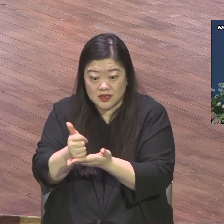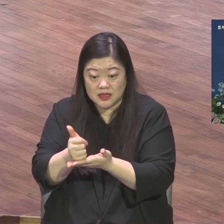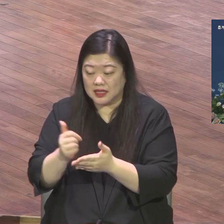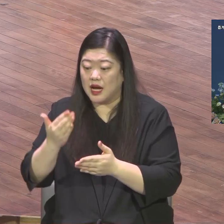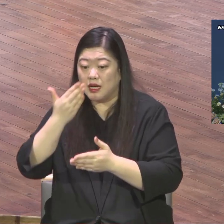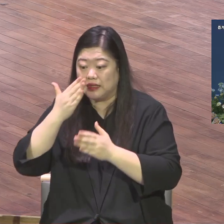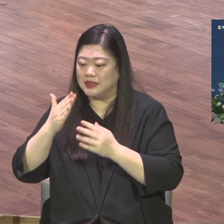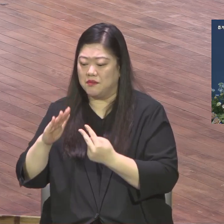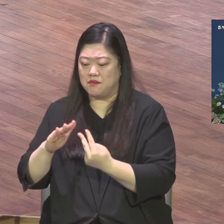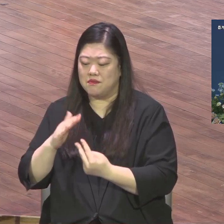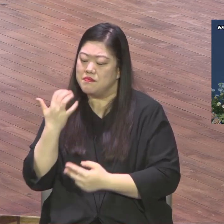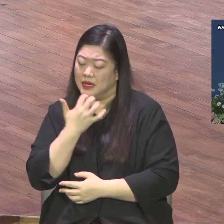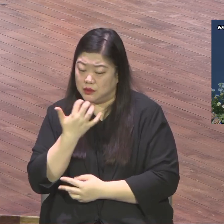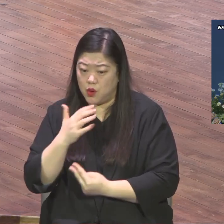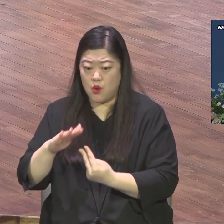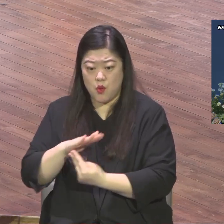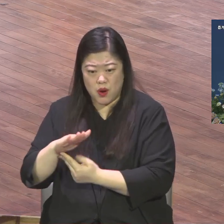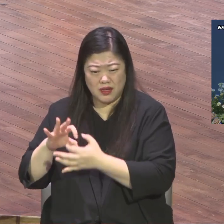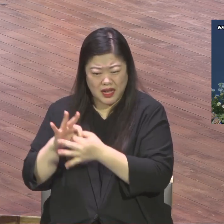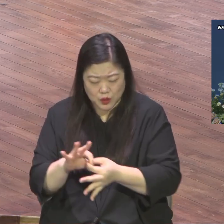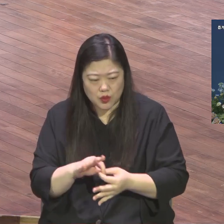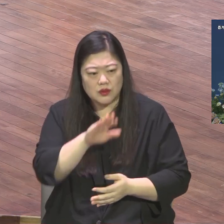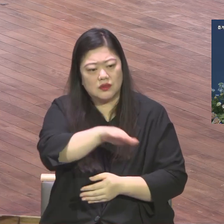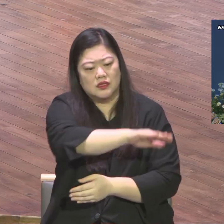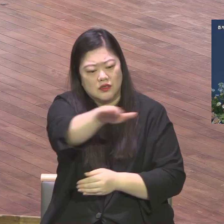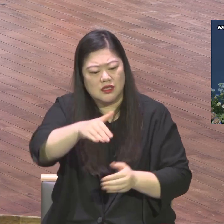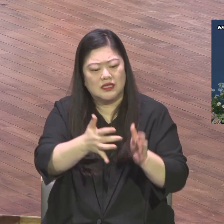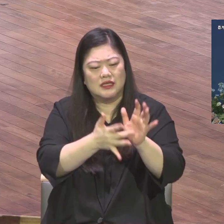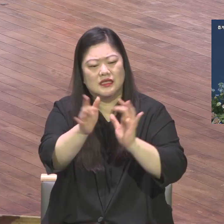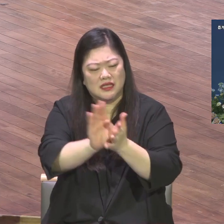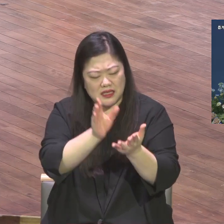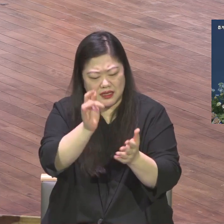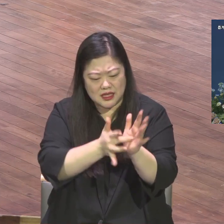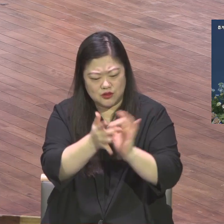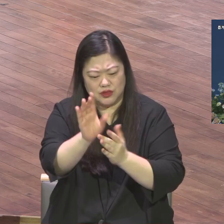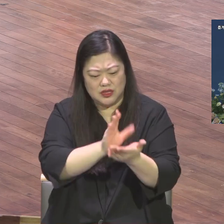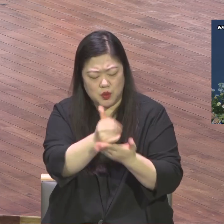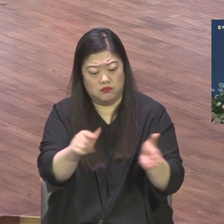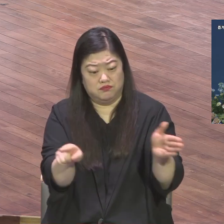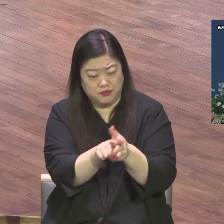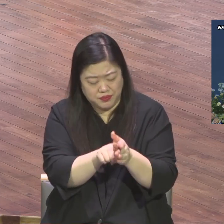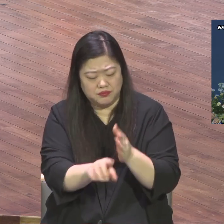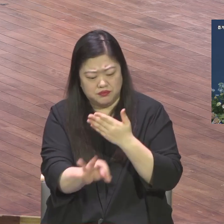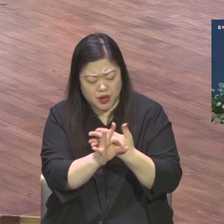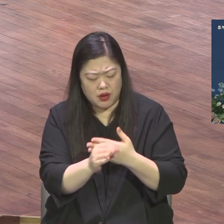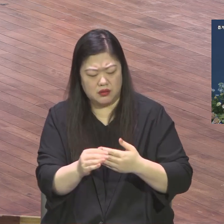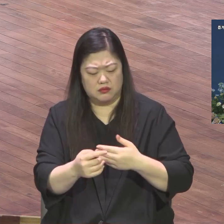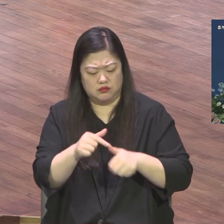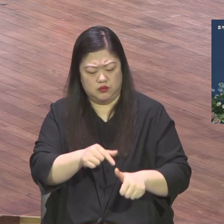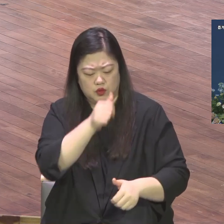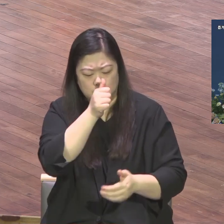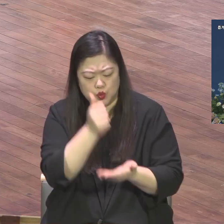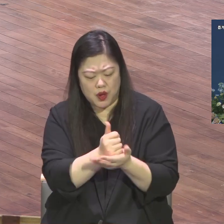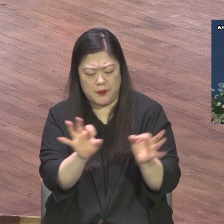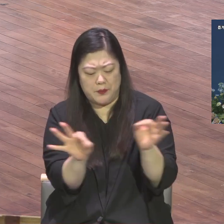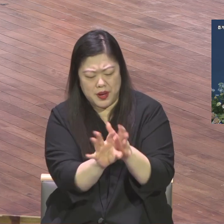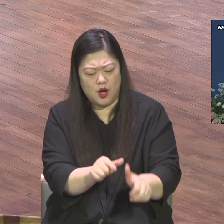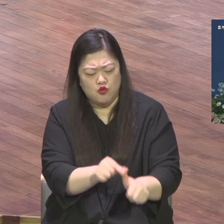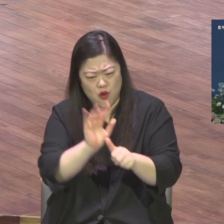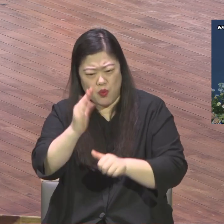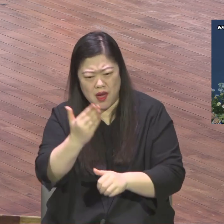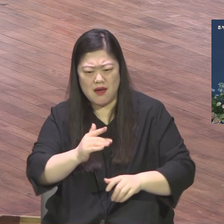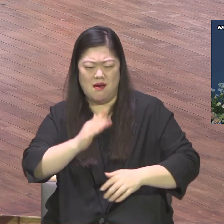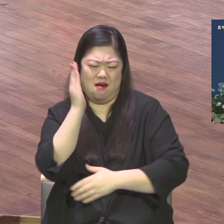회개해라 지금 당장. 그럼 너희들도 구원받아 우리처럼 될 것이다. 오늘